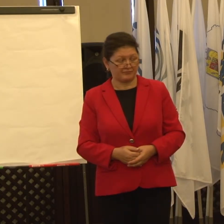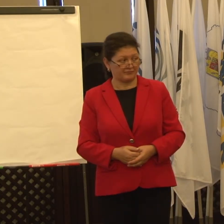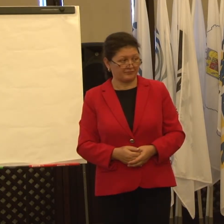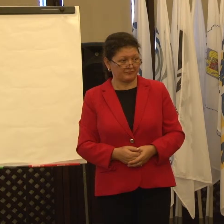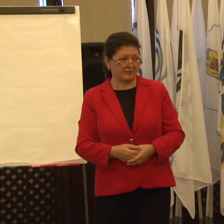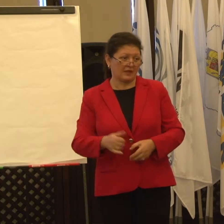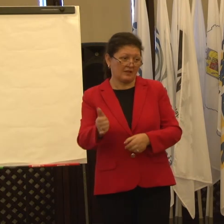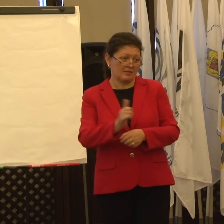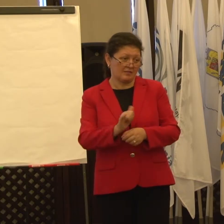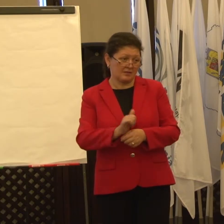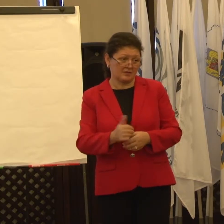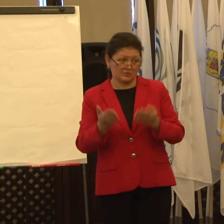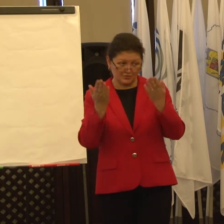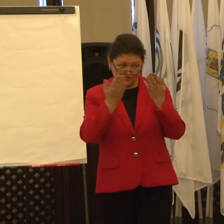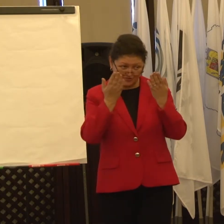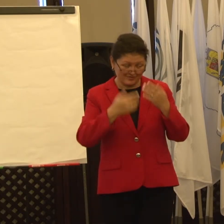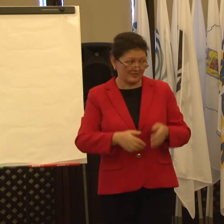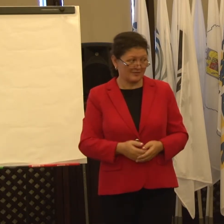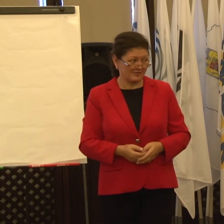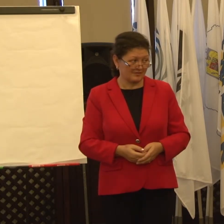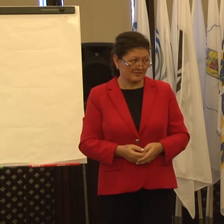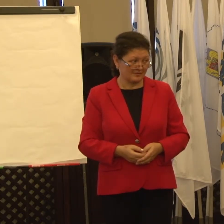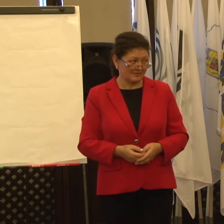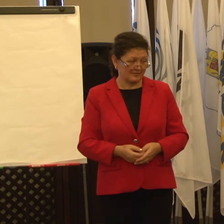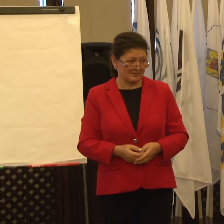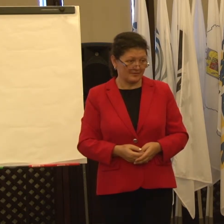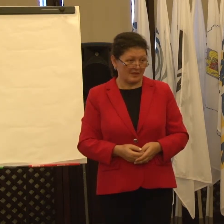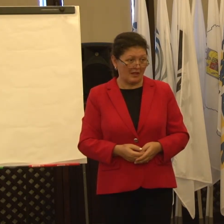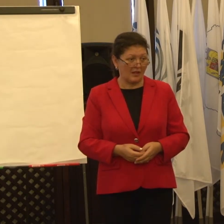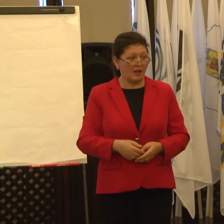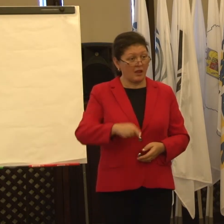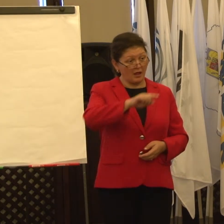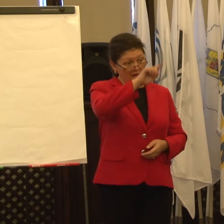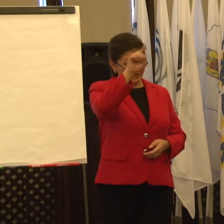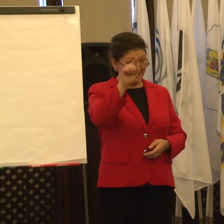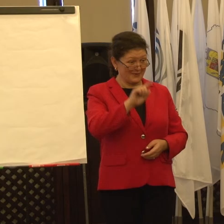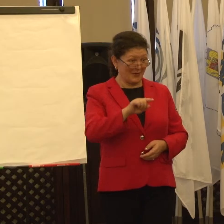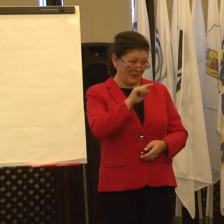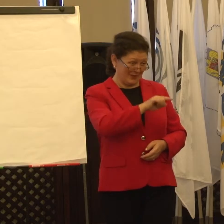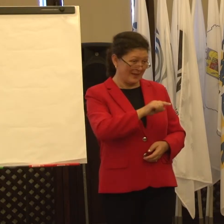managerul școlii îmi spune: mai stați mult în cartierul acesta?